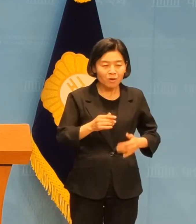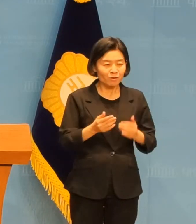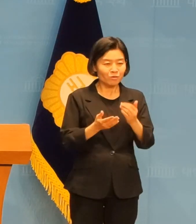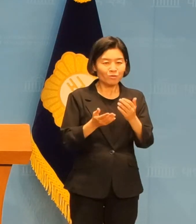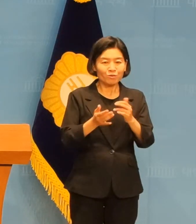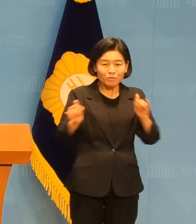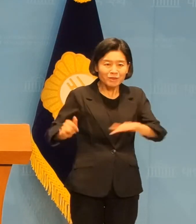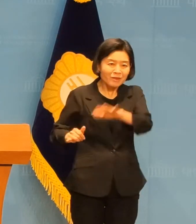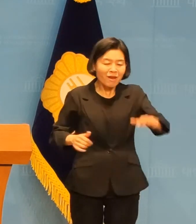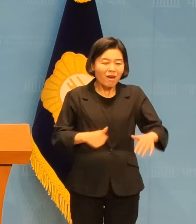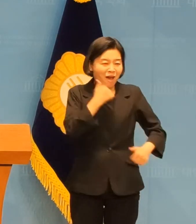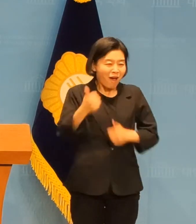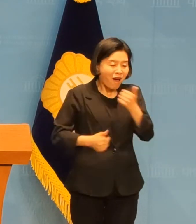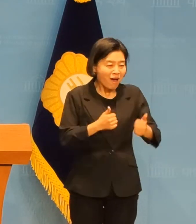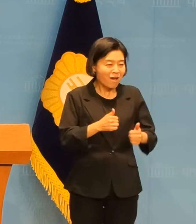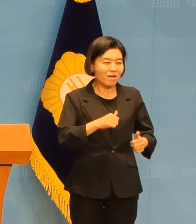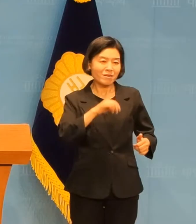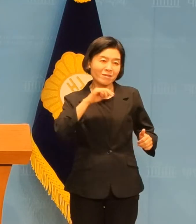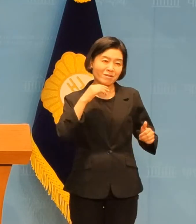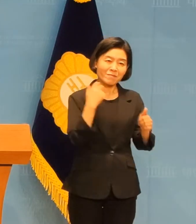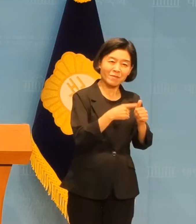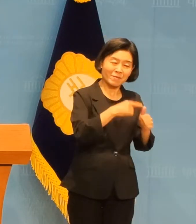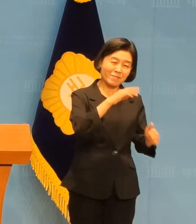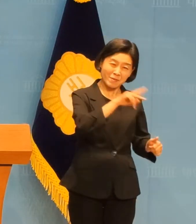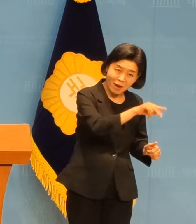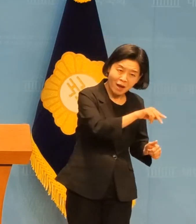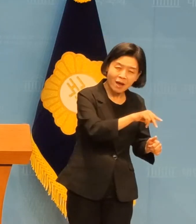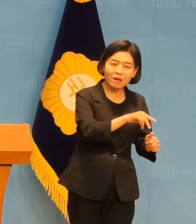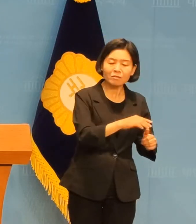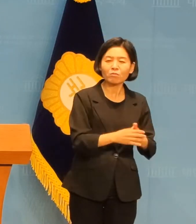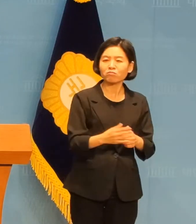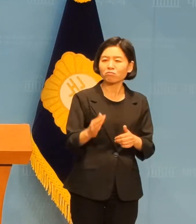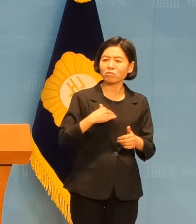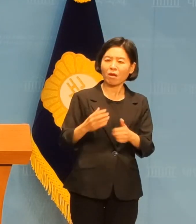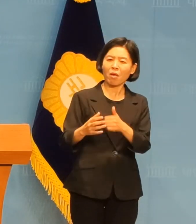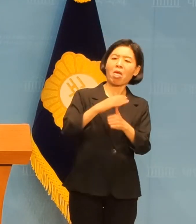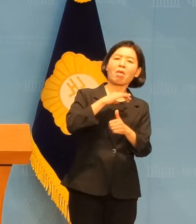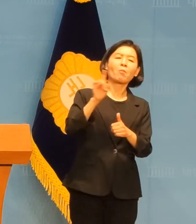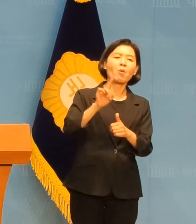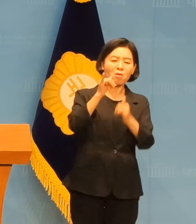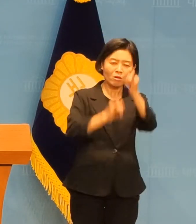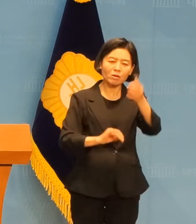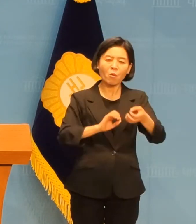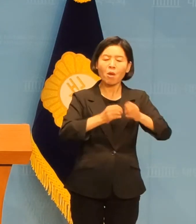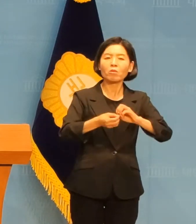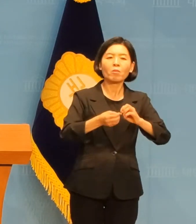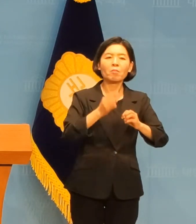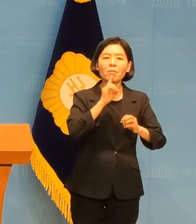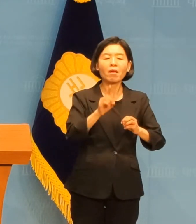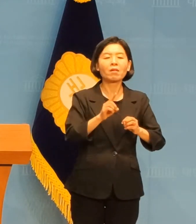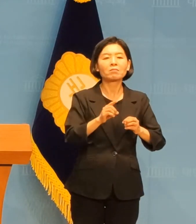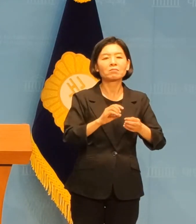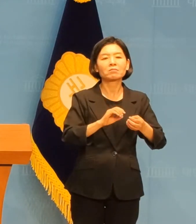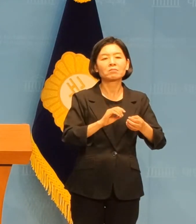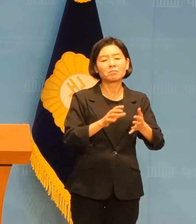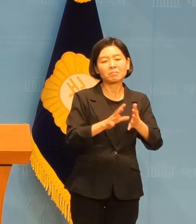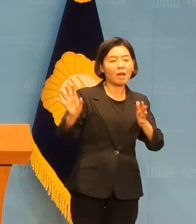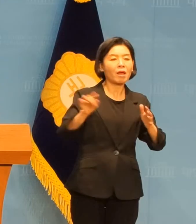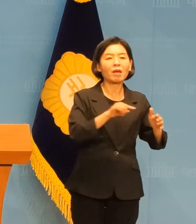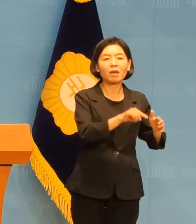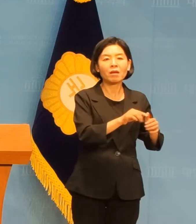비판에 대해서도 또 하나의 프레임이자 역사 훼손이라는 궤변을 늘어놓았습니다. 딱 한